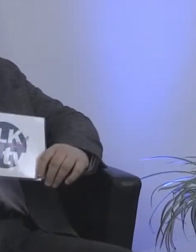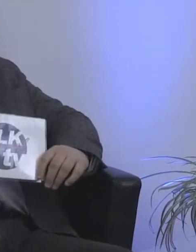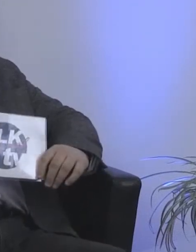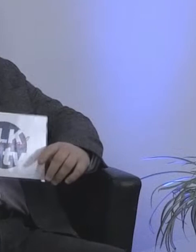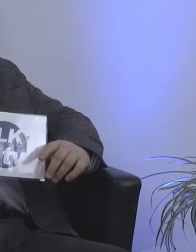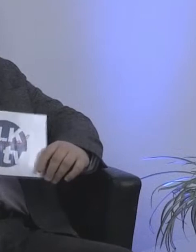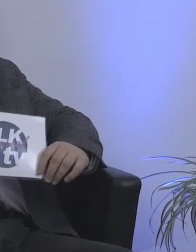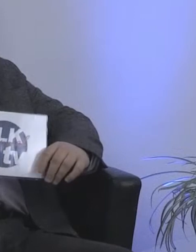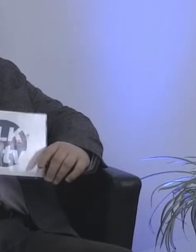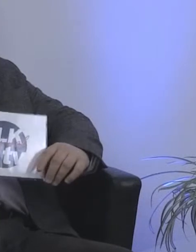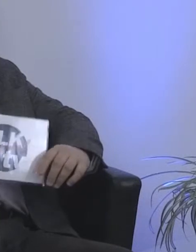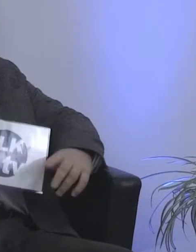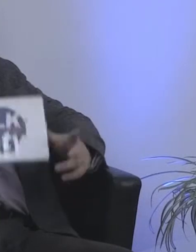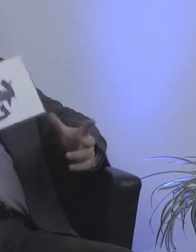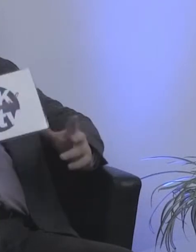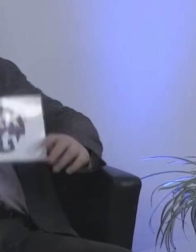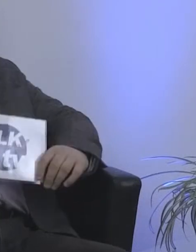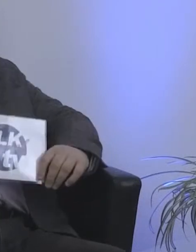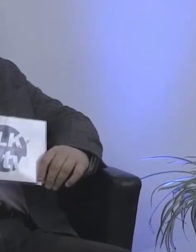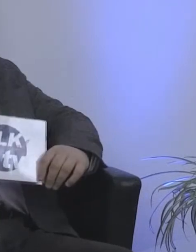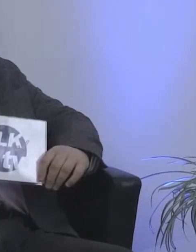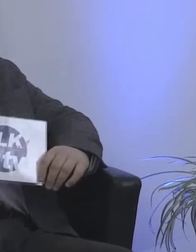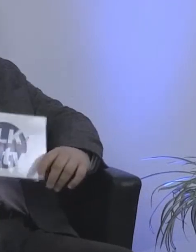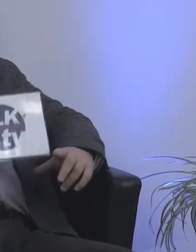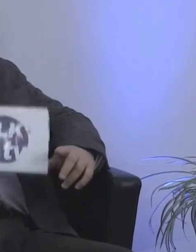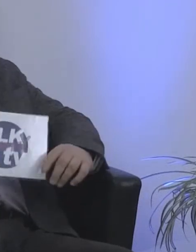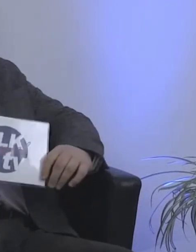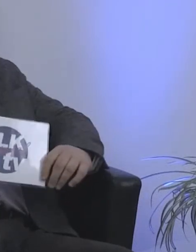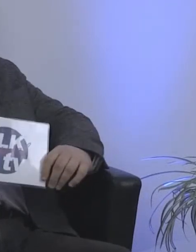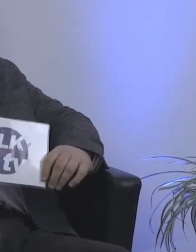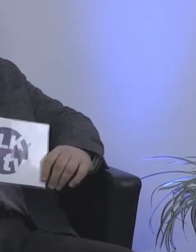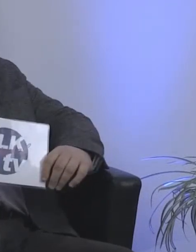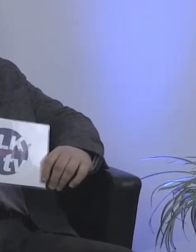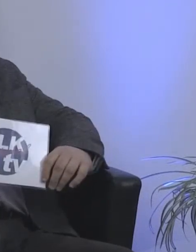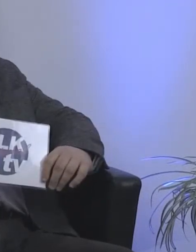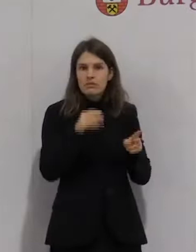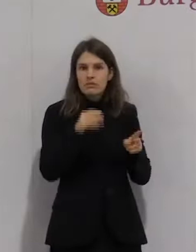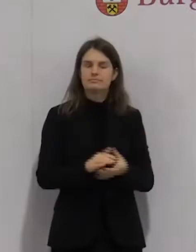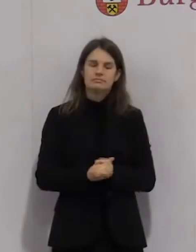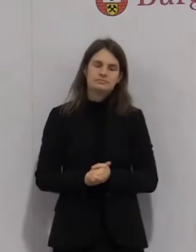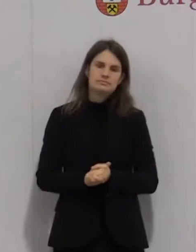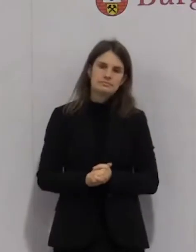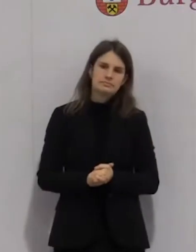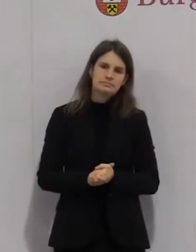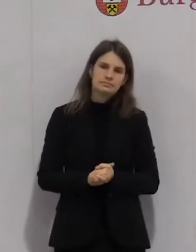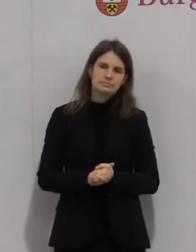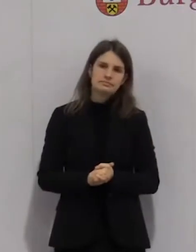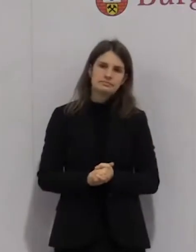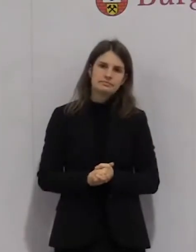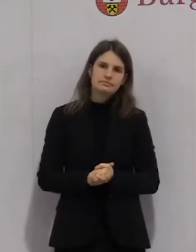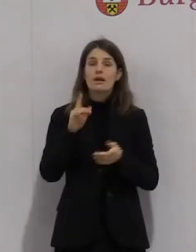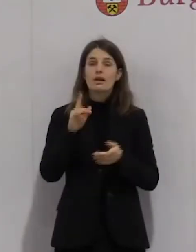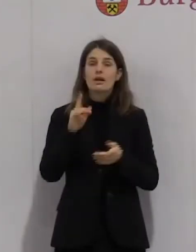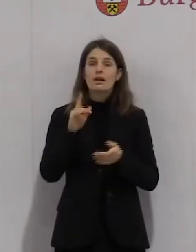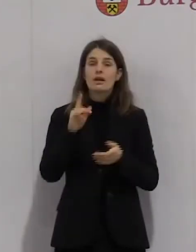informierte der Landrat des Burgenlandkreises in einer virtuellen Pressekonferenz. Neu ist für uns alle